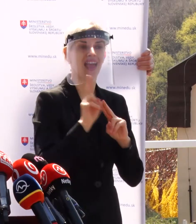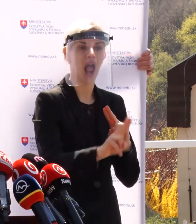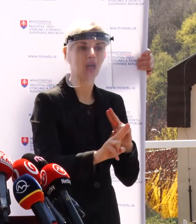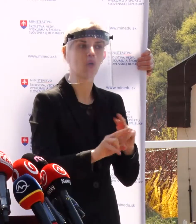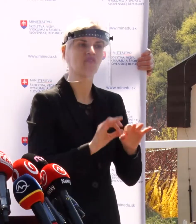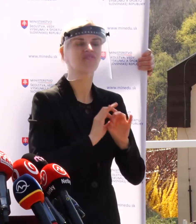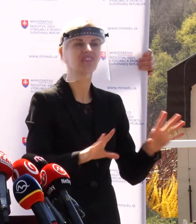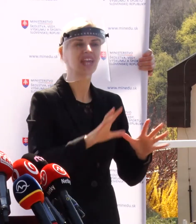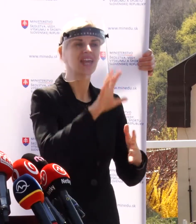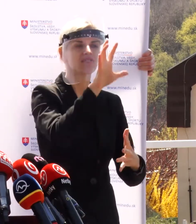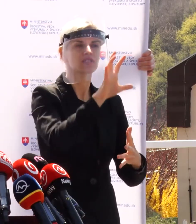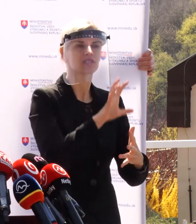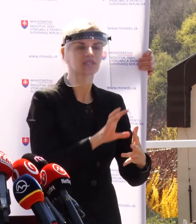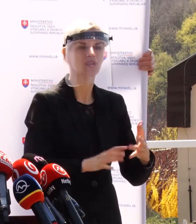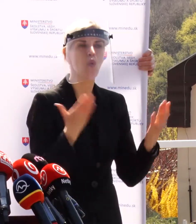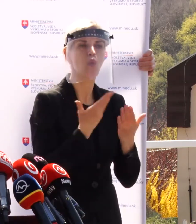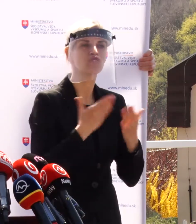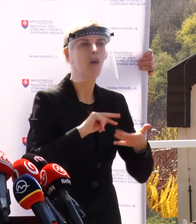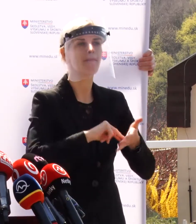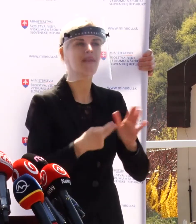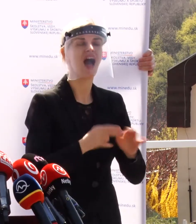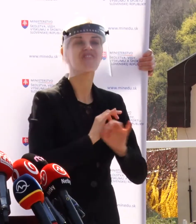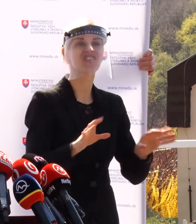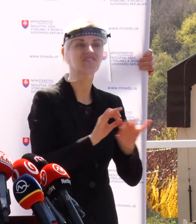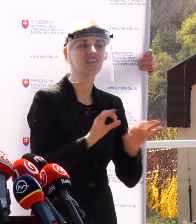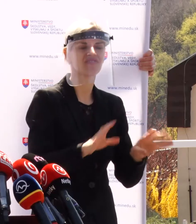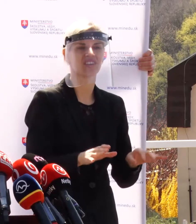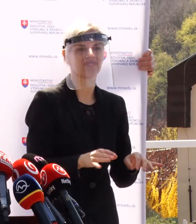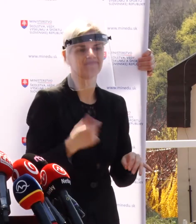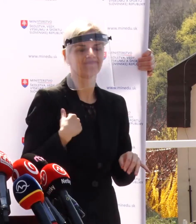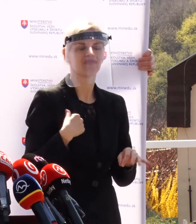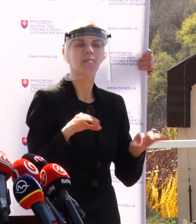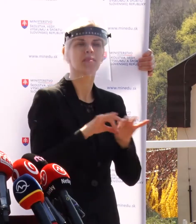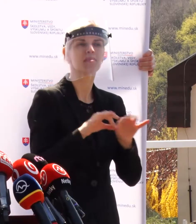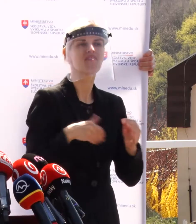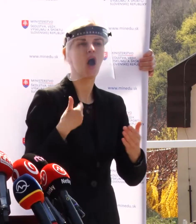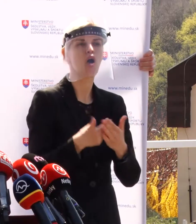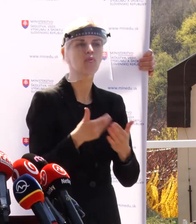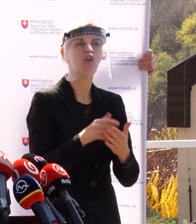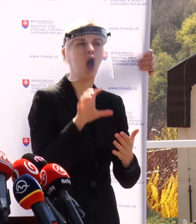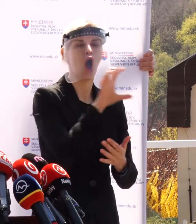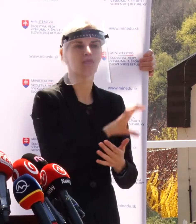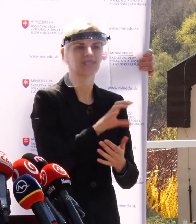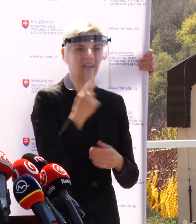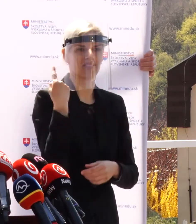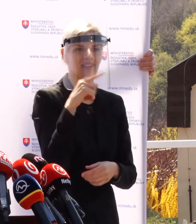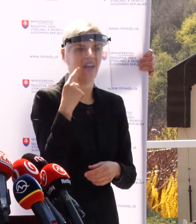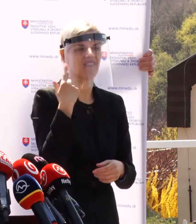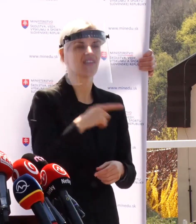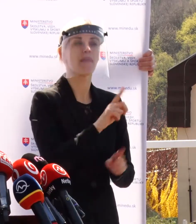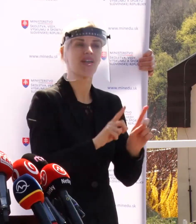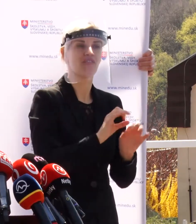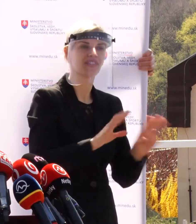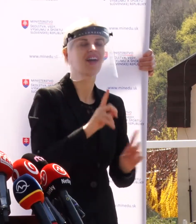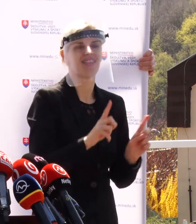dá prebrať naozaj všetko učivo, ktoré sme si naplánovali, tak pripravujeme odporúčania v oblasti obsahu vzdelávania. Čo by som chcela